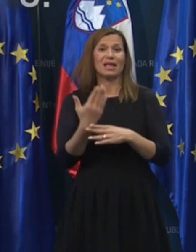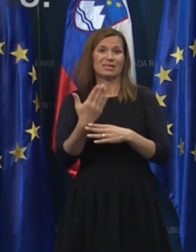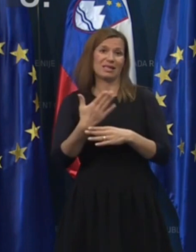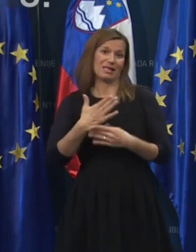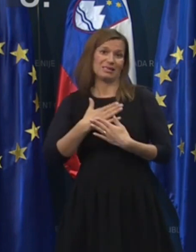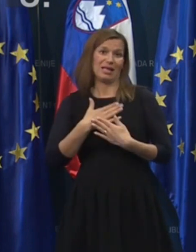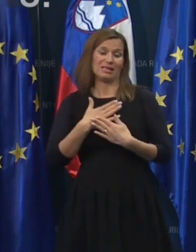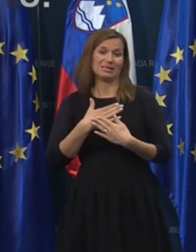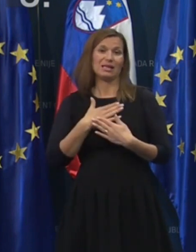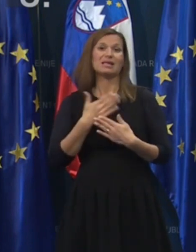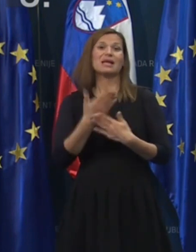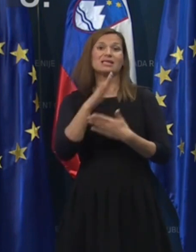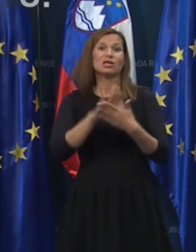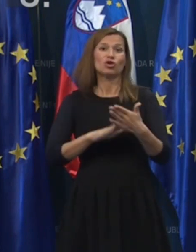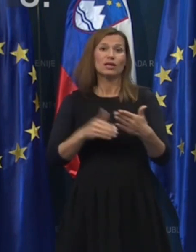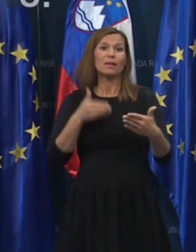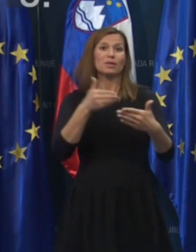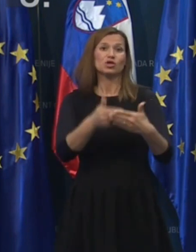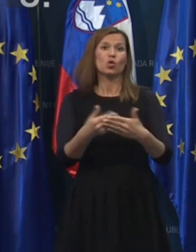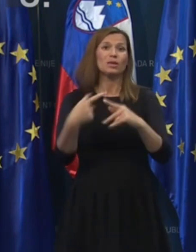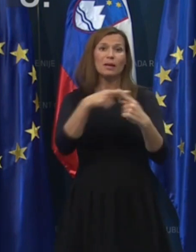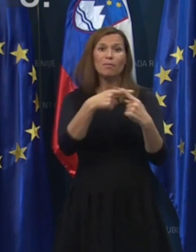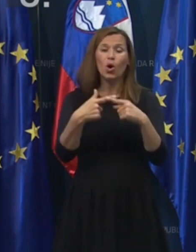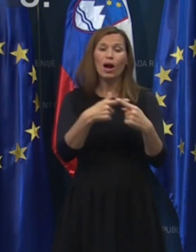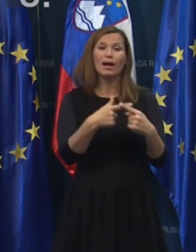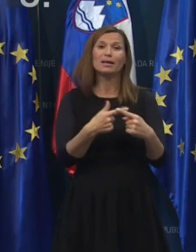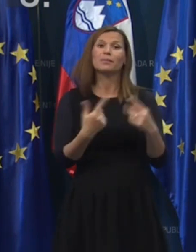začetek pristopnih pogajanj, za